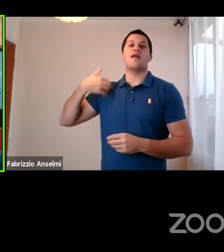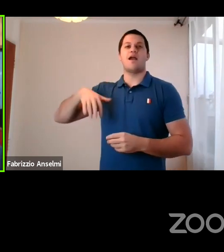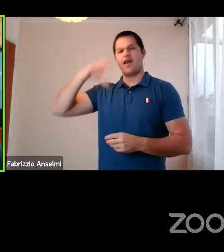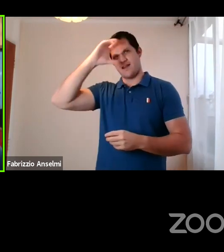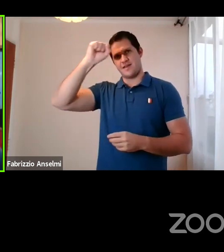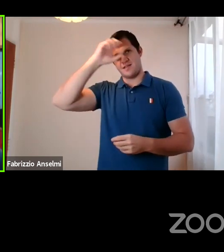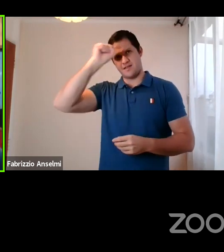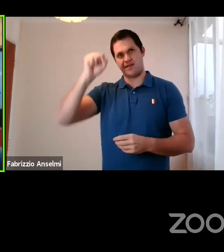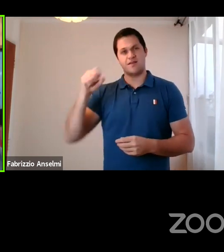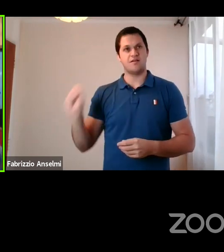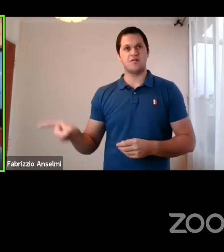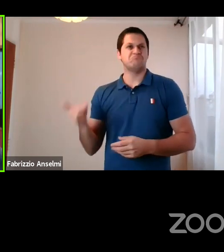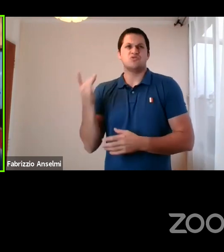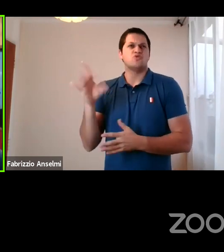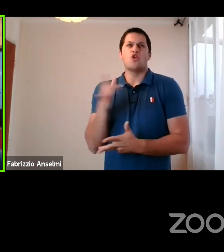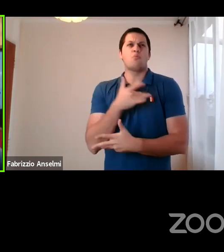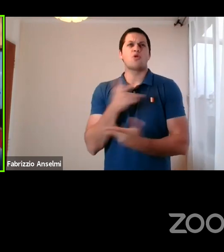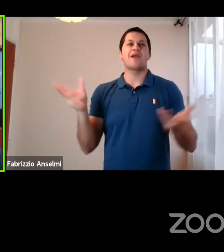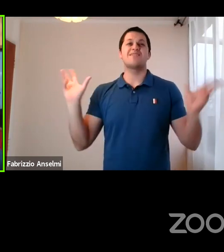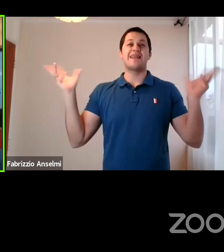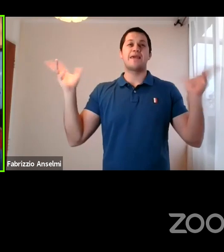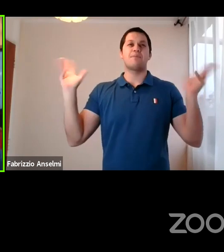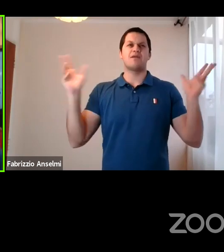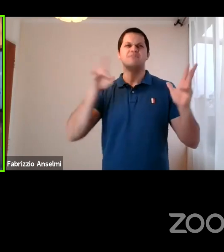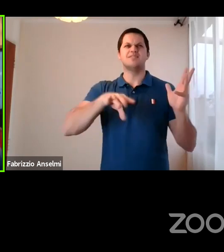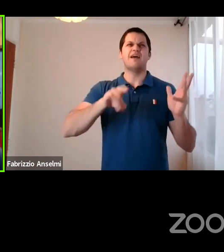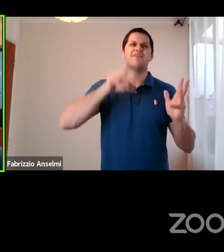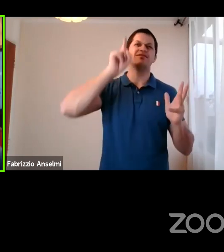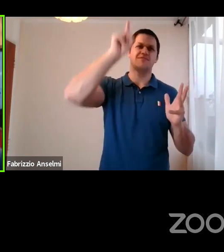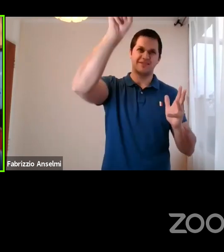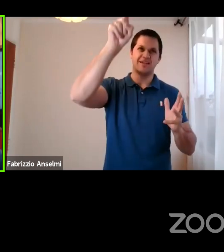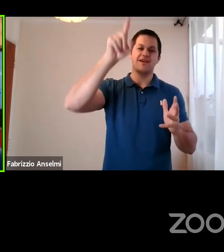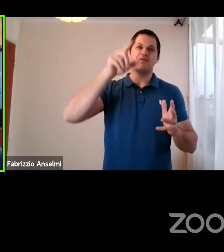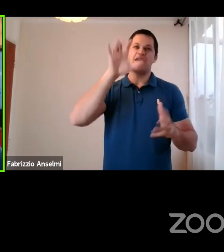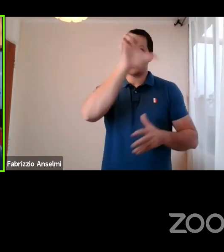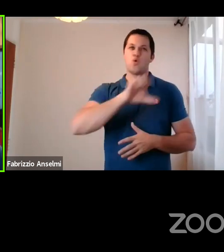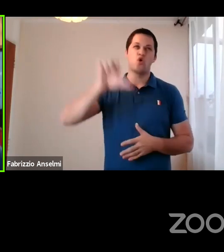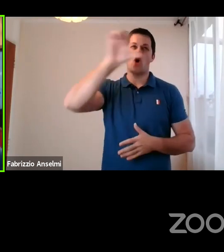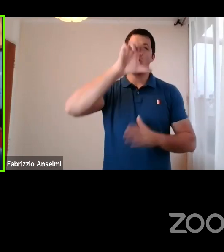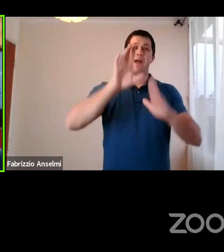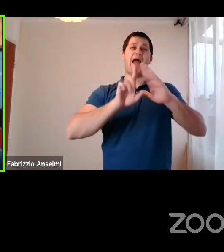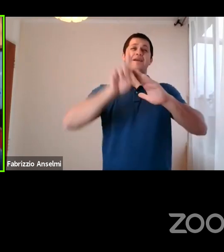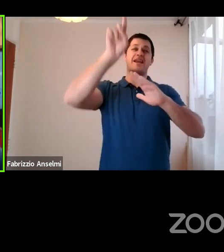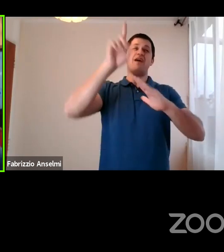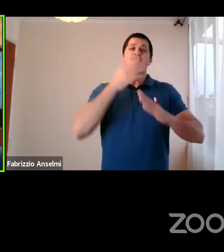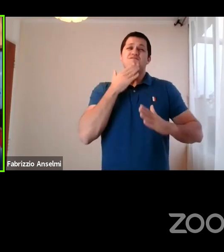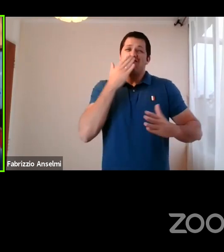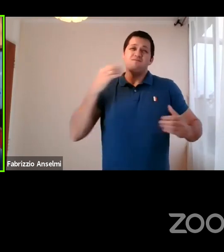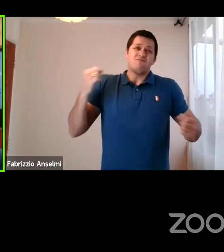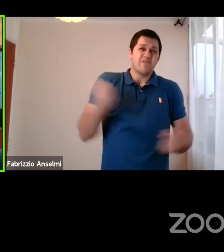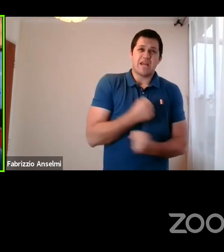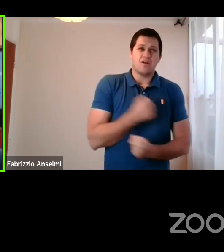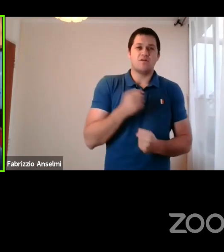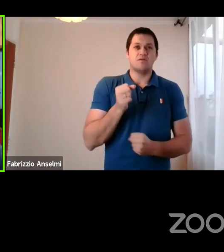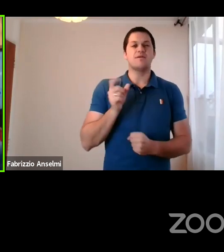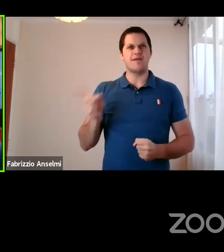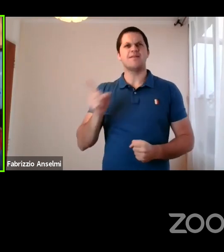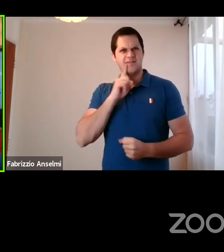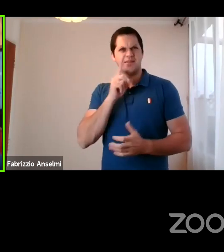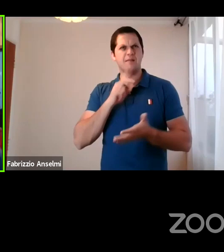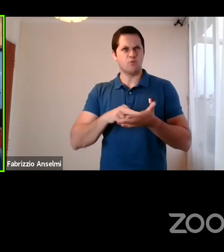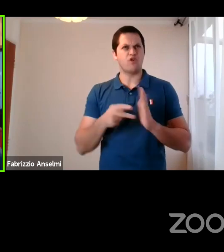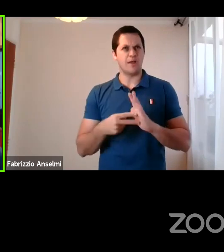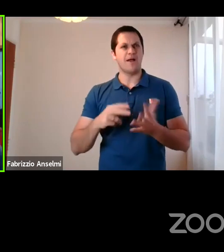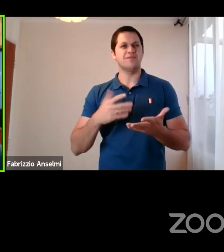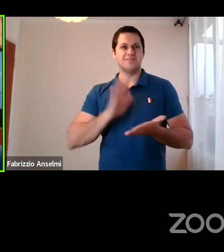un tema de clima. Suecia es muy frío, con inviernos muy helados, ¿cierto? Él tenía un problema de salud y viajó